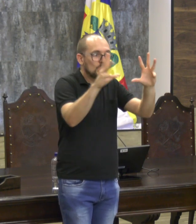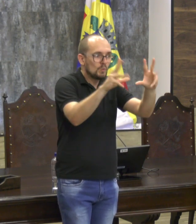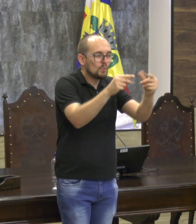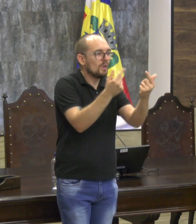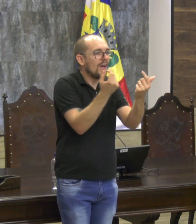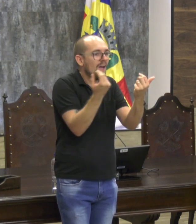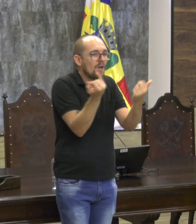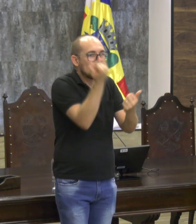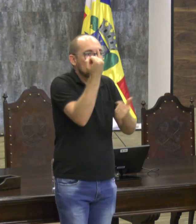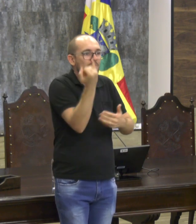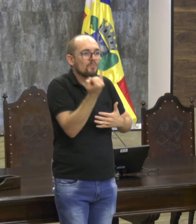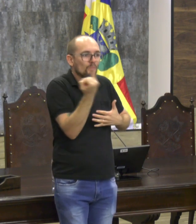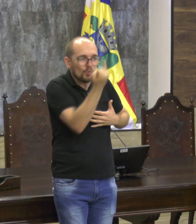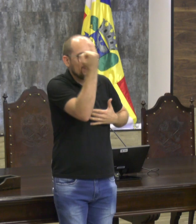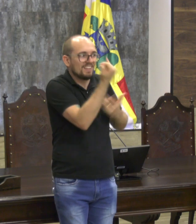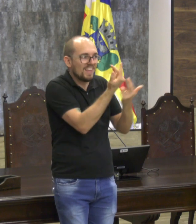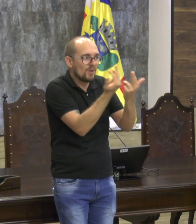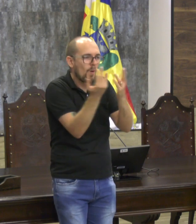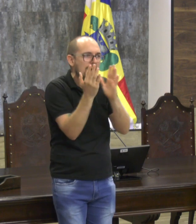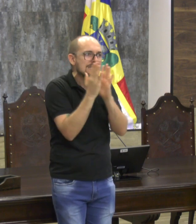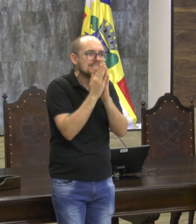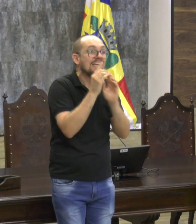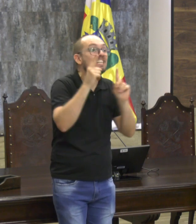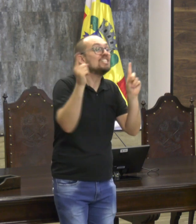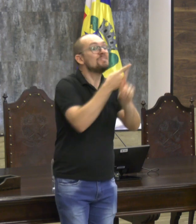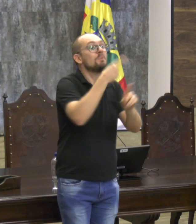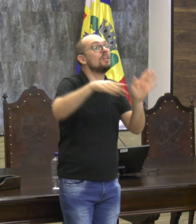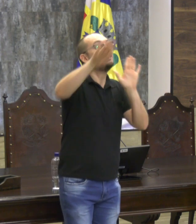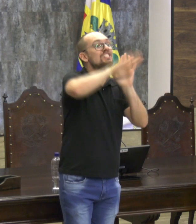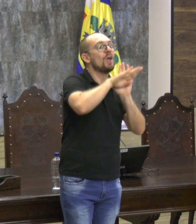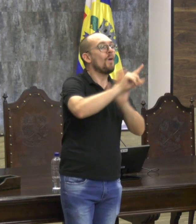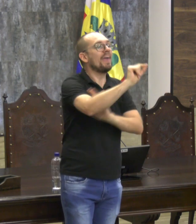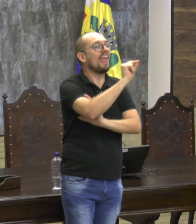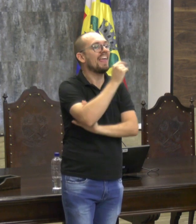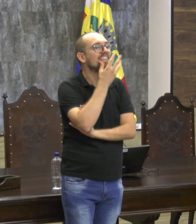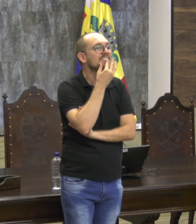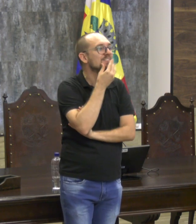igual, né? Mas vamos pensar em quem chegou primeiro.